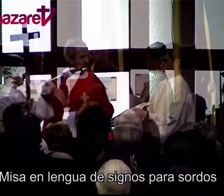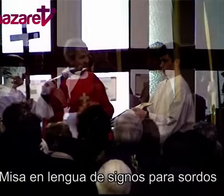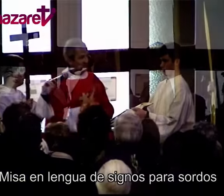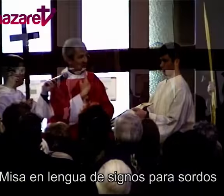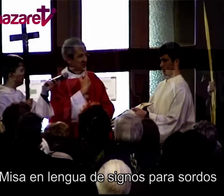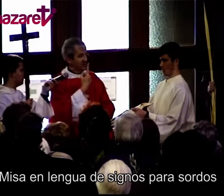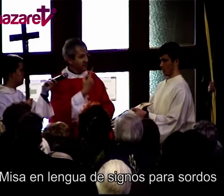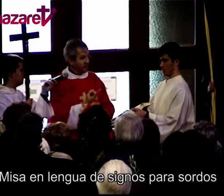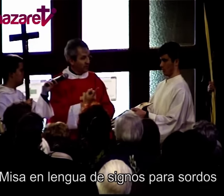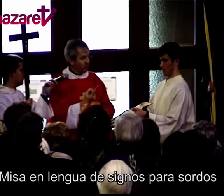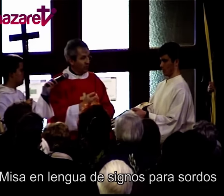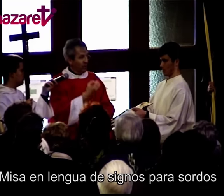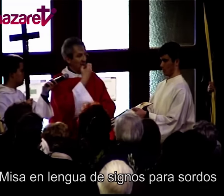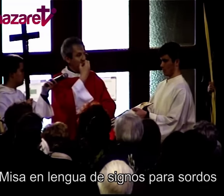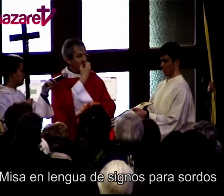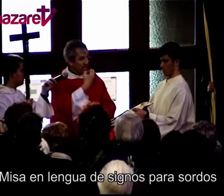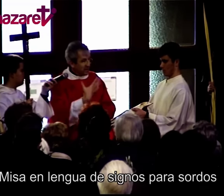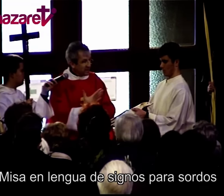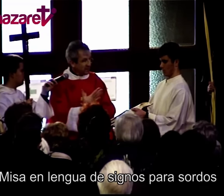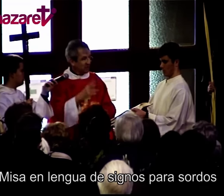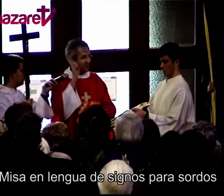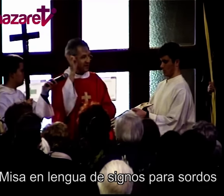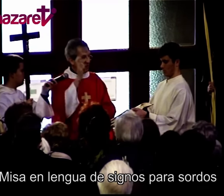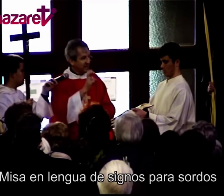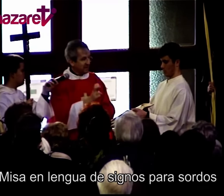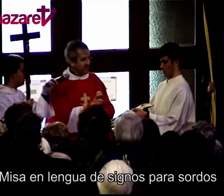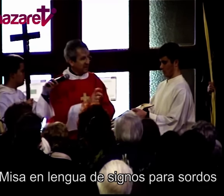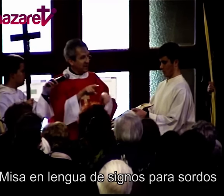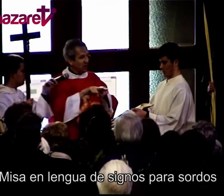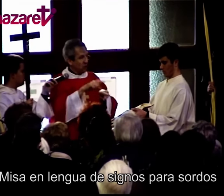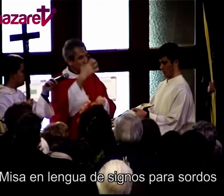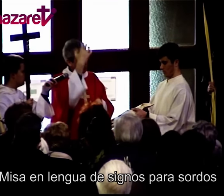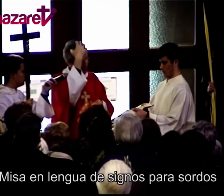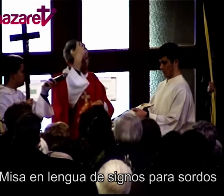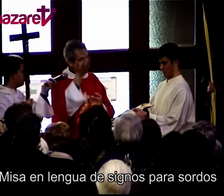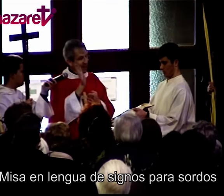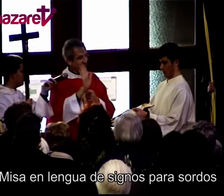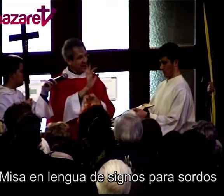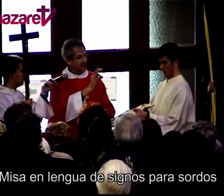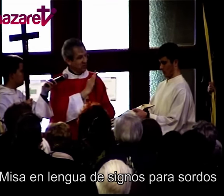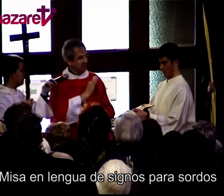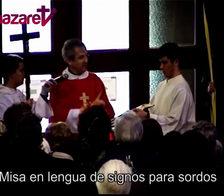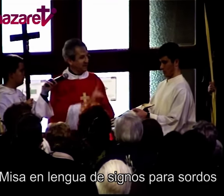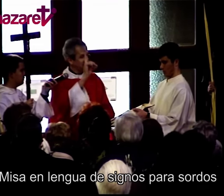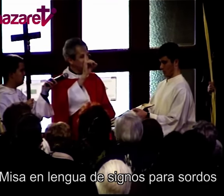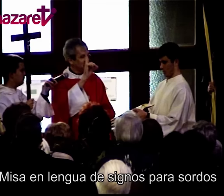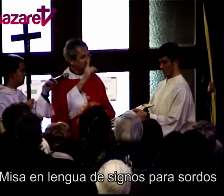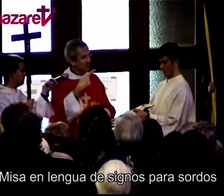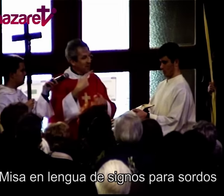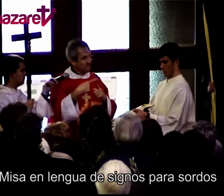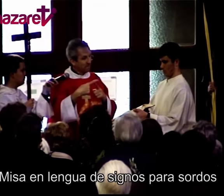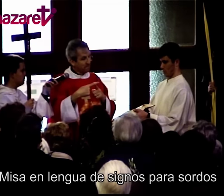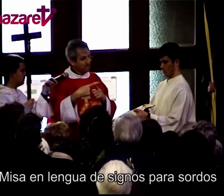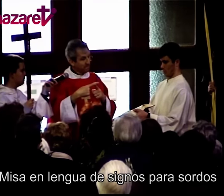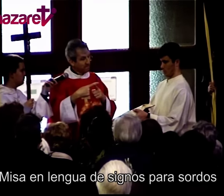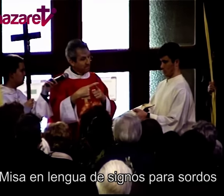visto, diciendo: «Bendito el que viene como rey en nombre del Señor.